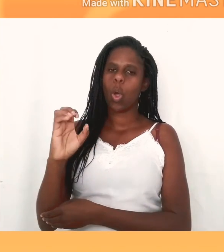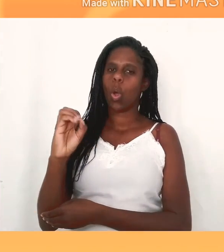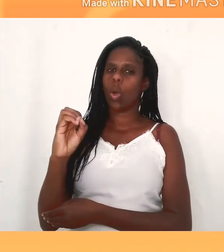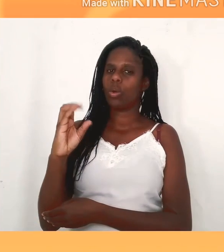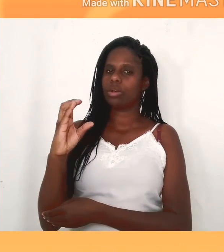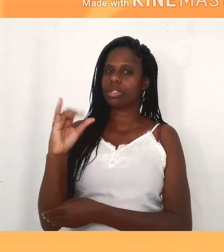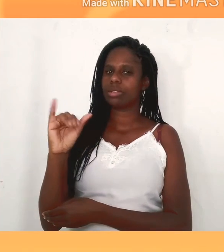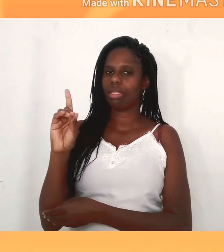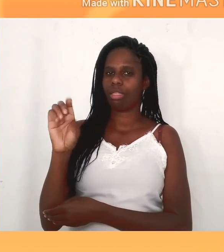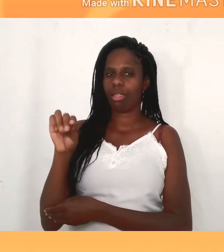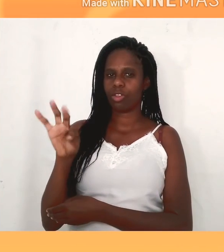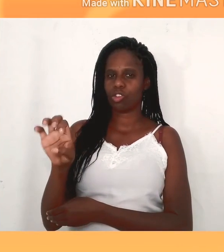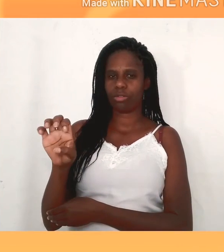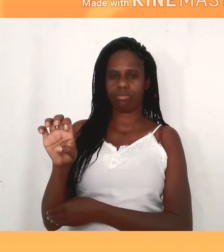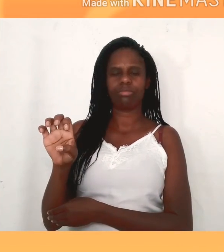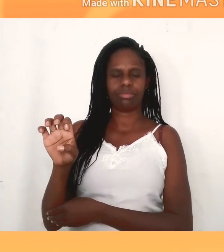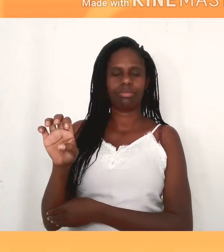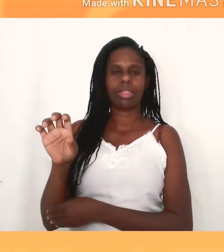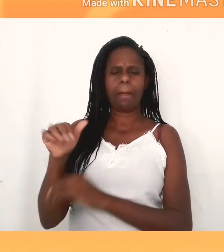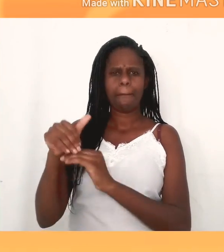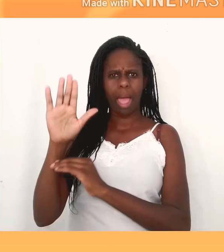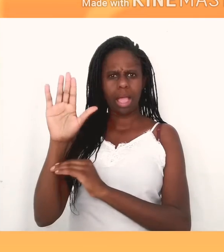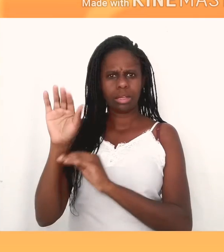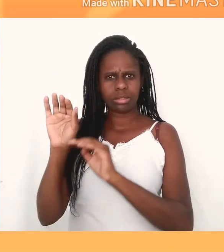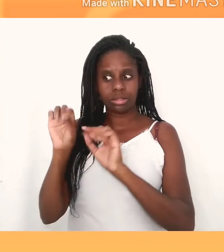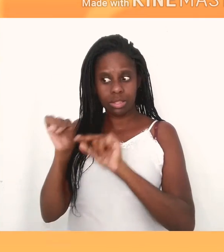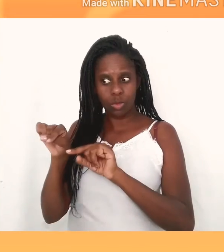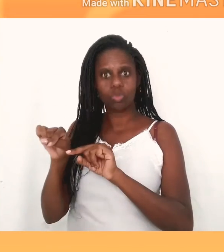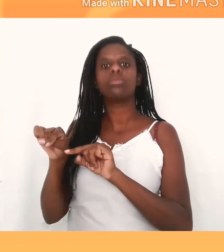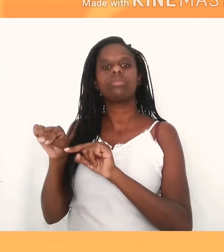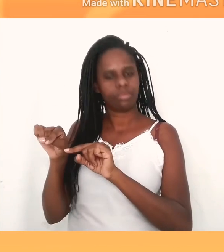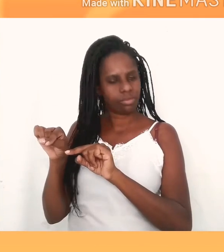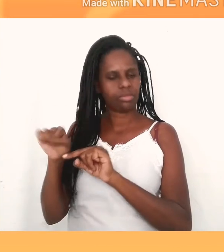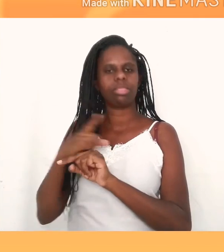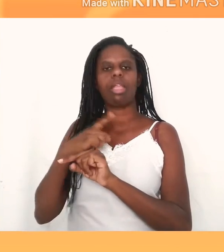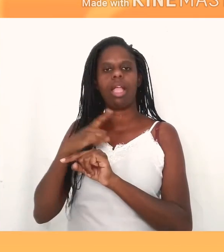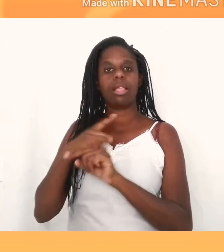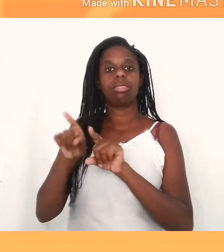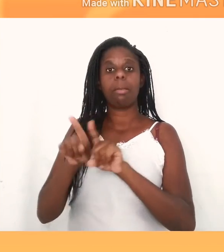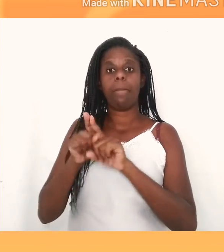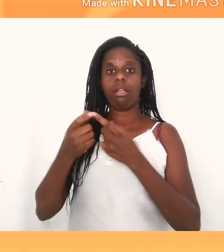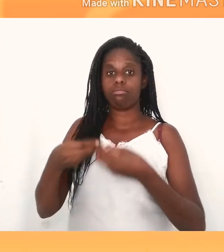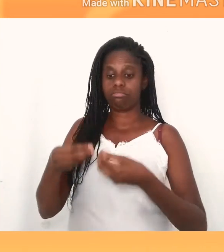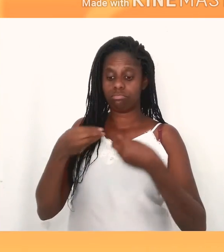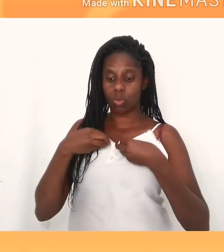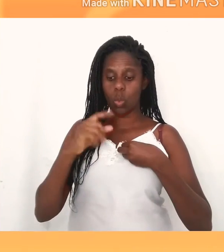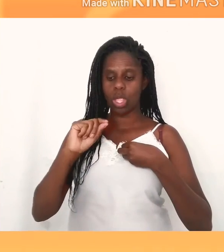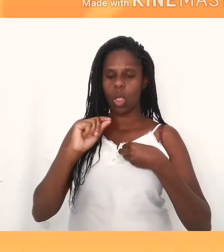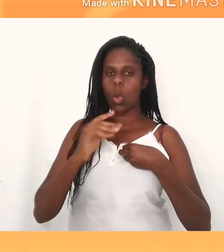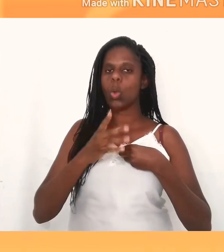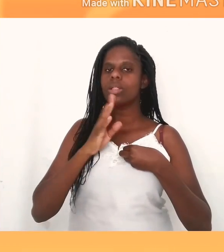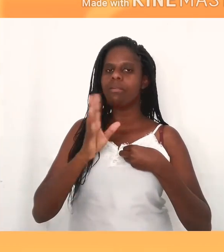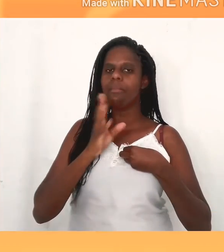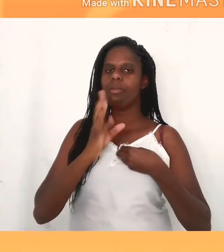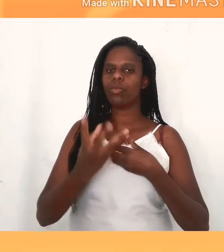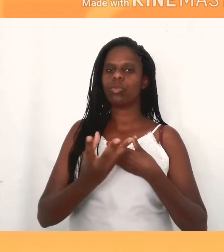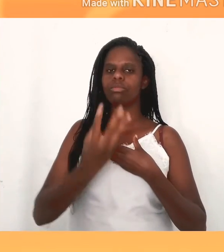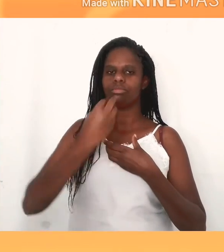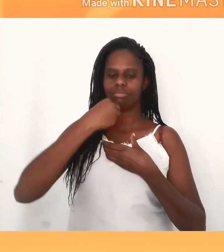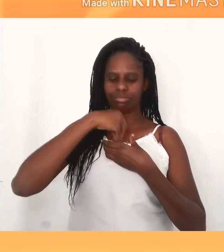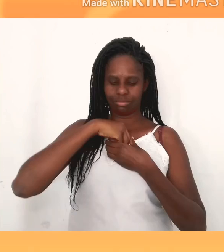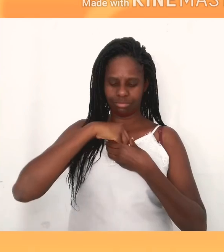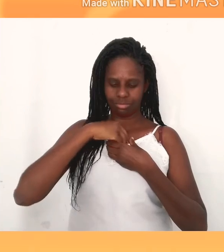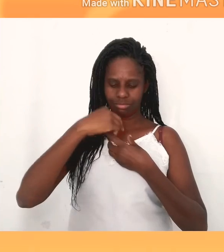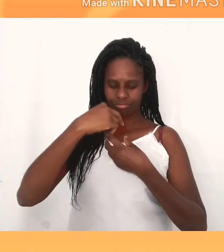aqui no Ocidente, como algo terapêutico, mas muito mais que isso, é uma ferramenta para o seu autoconhecimento, para que a